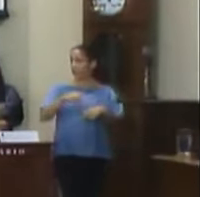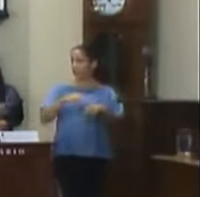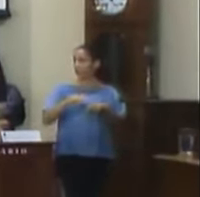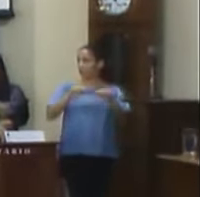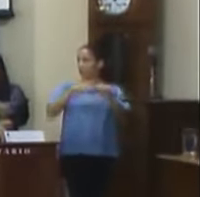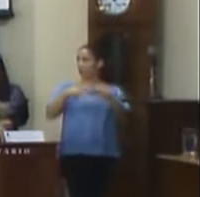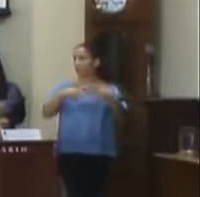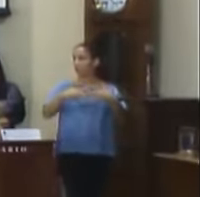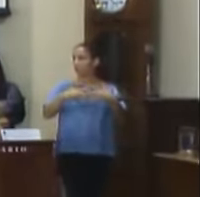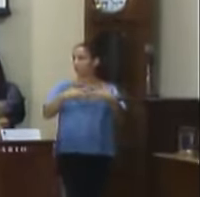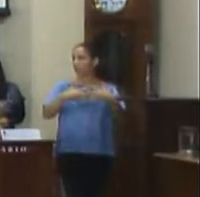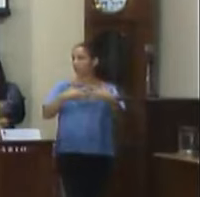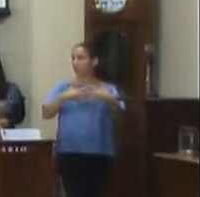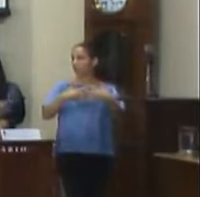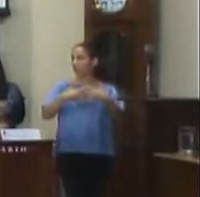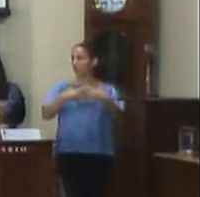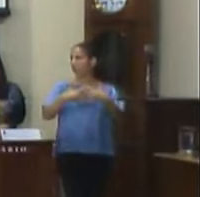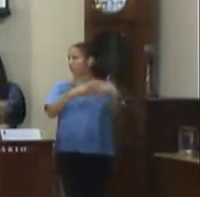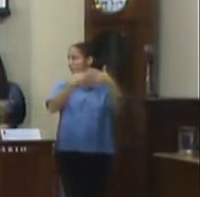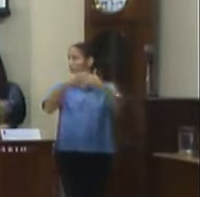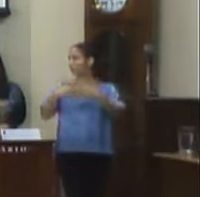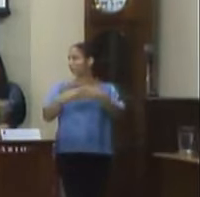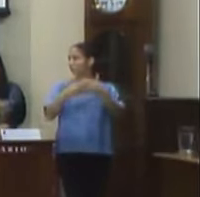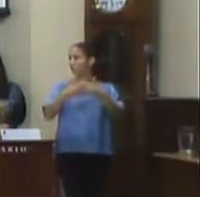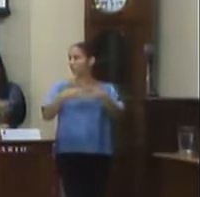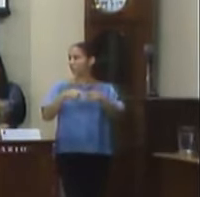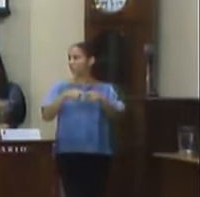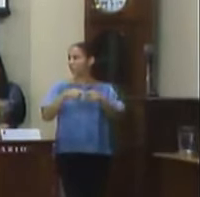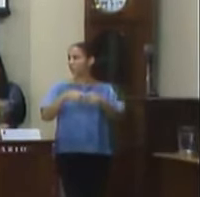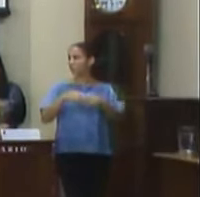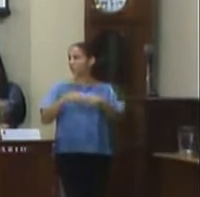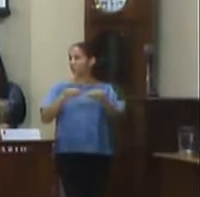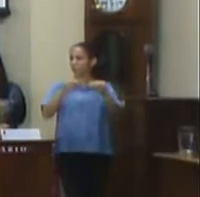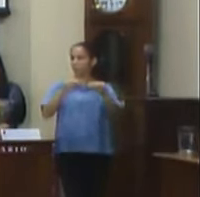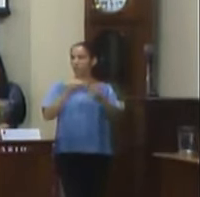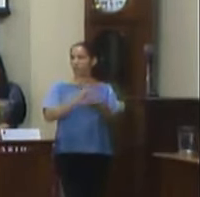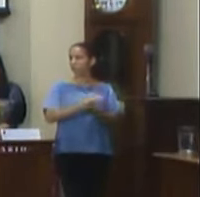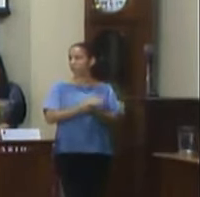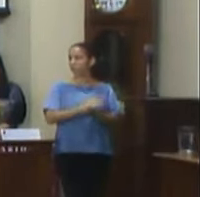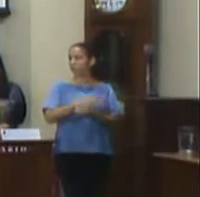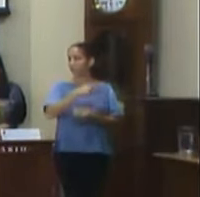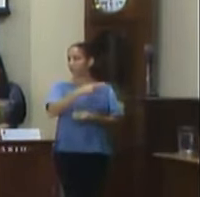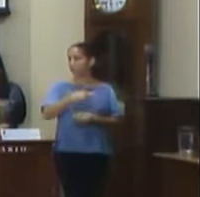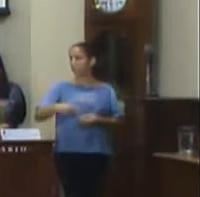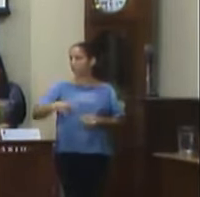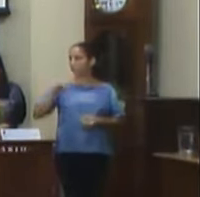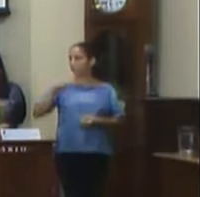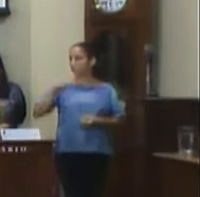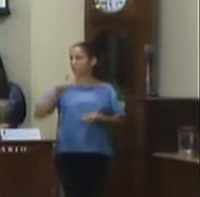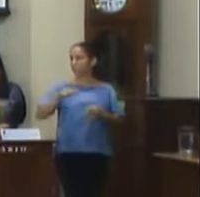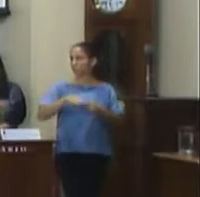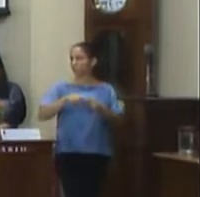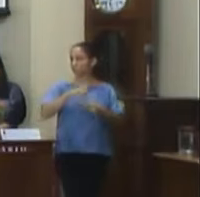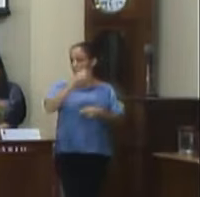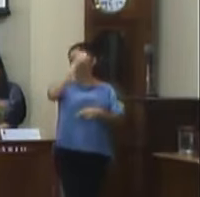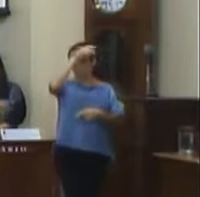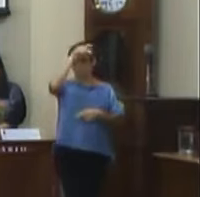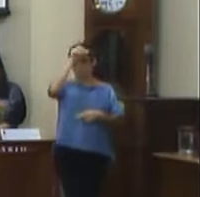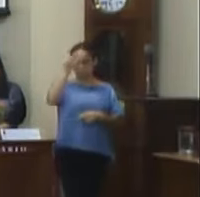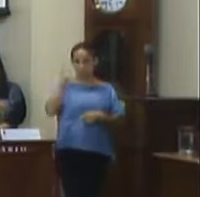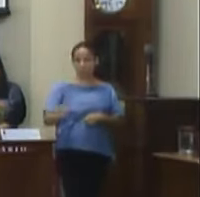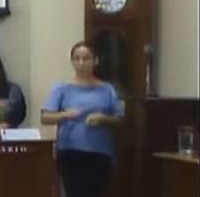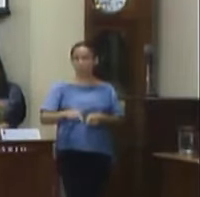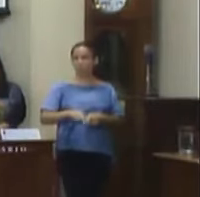entrega do caminhão que será feito pelo presidente do INEA e pelo nosso prefeito